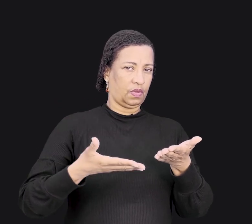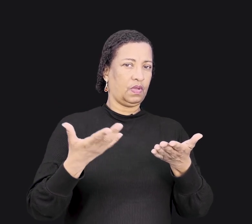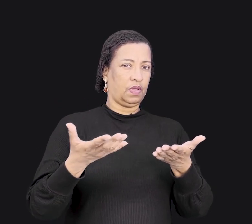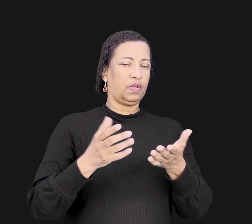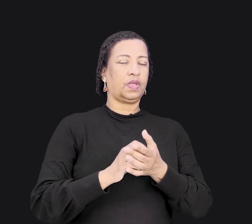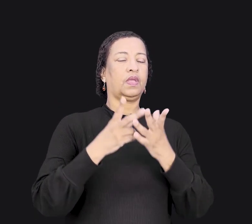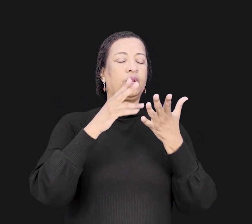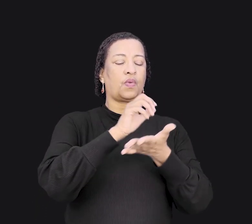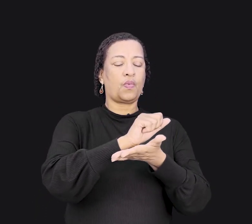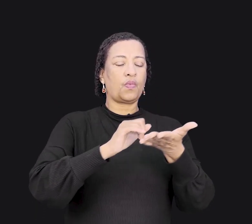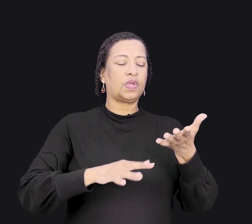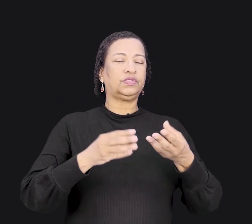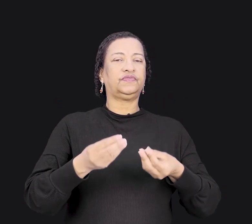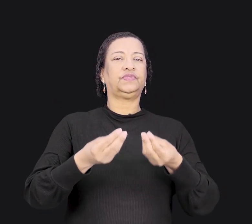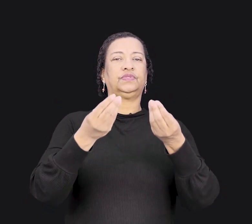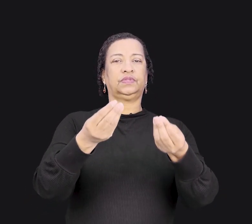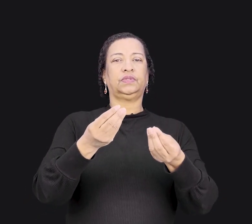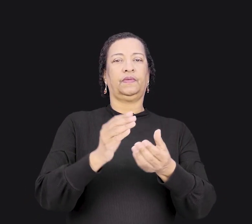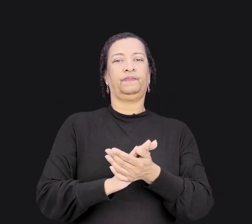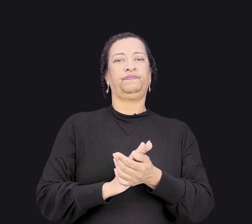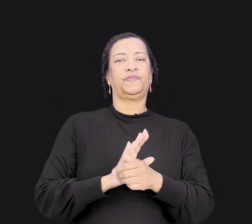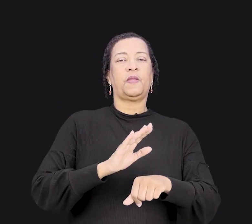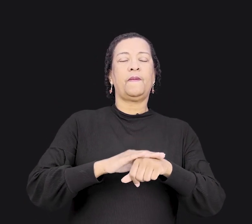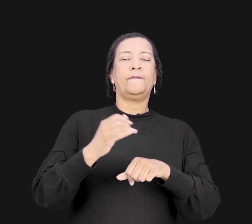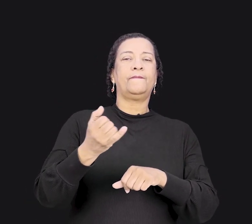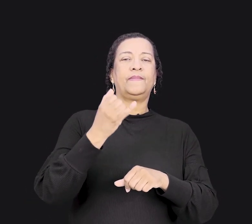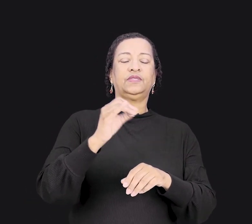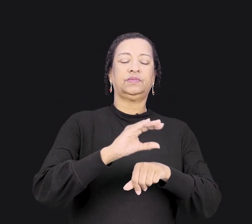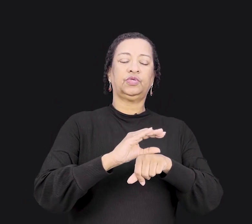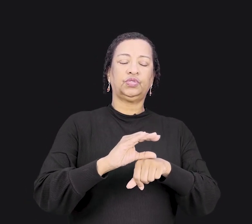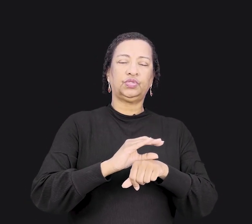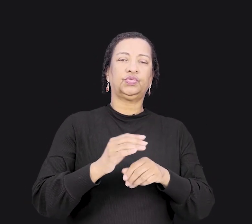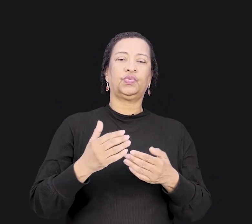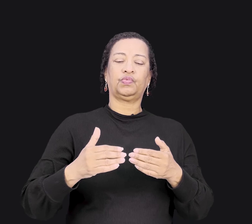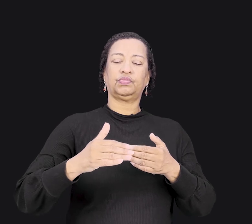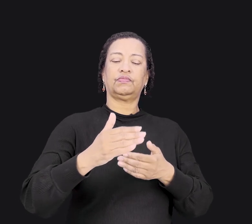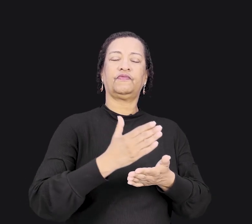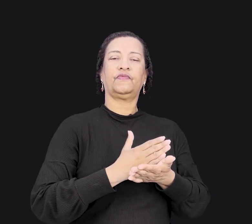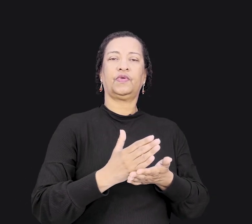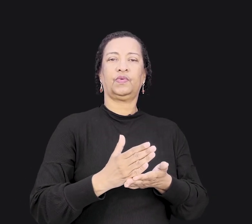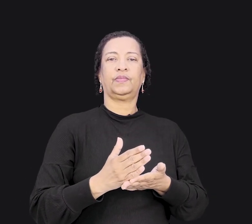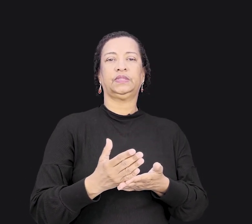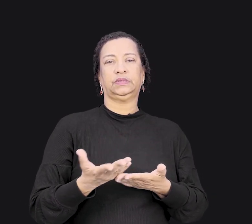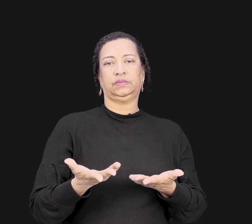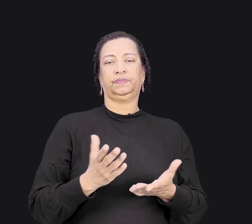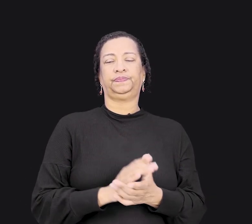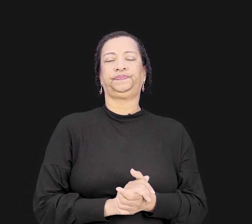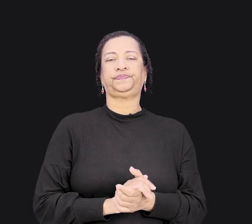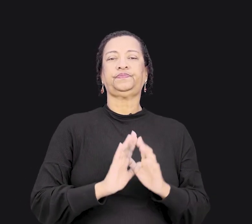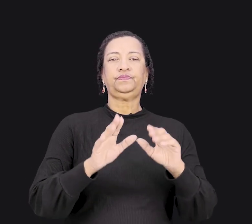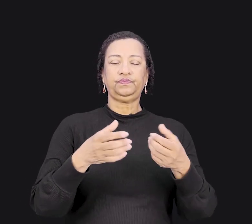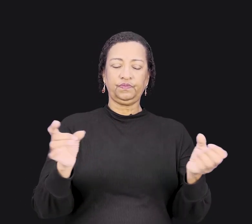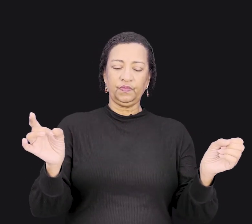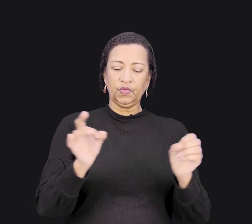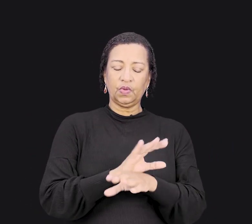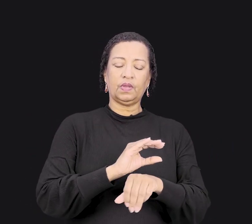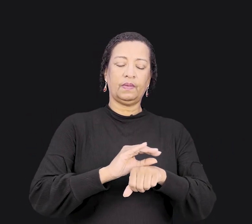tarefa para você. A parte mais importante do nosso curso vai começar daqui a pouco. Depois, quando você terminar o curso conosco,